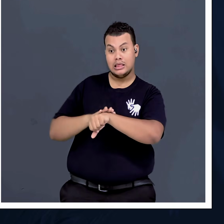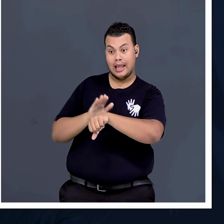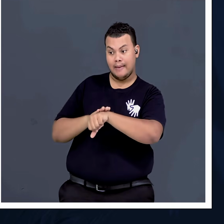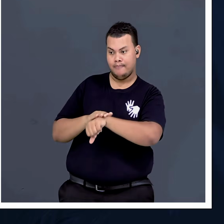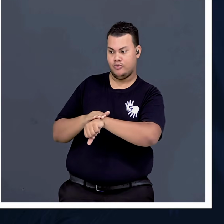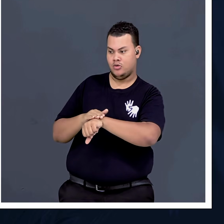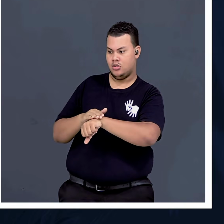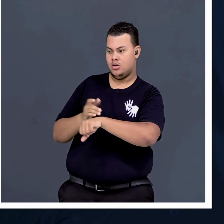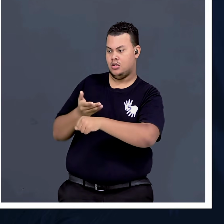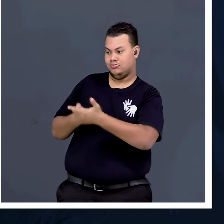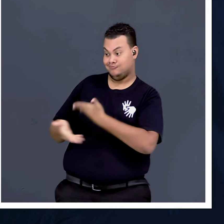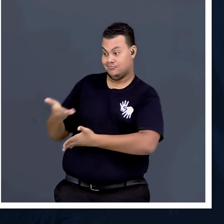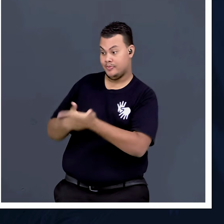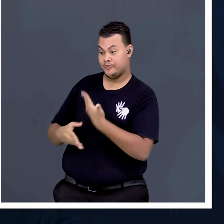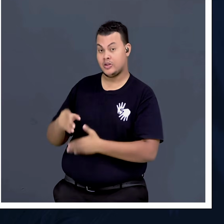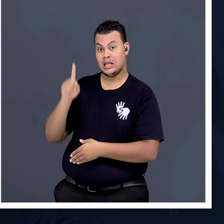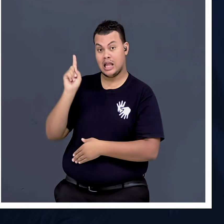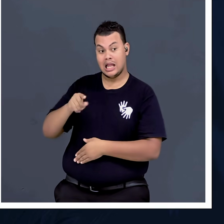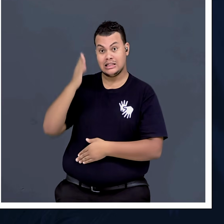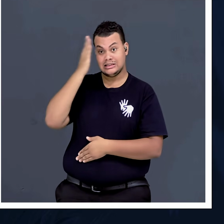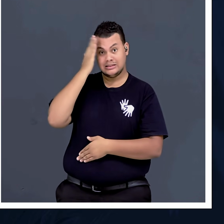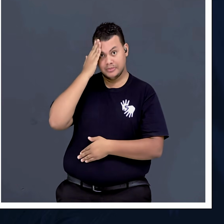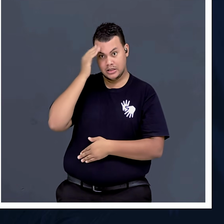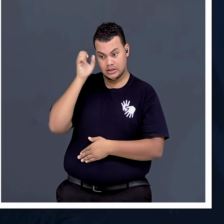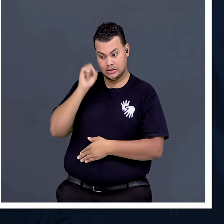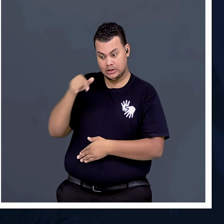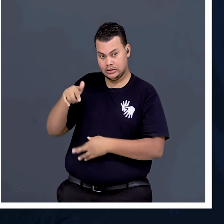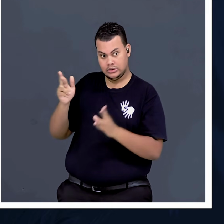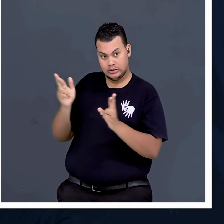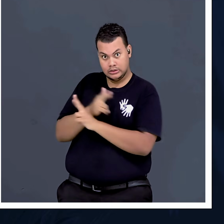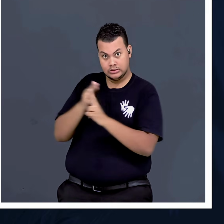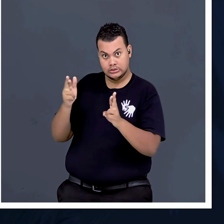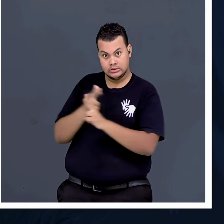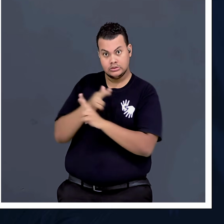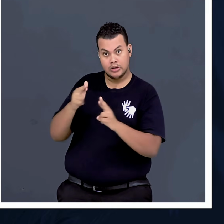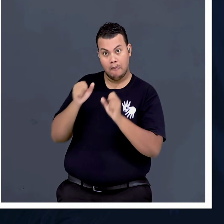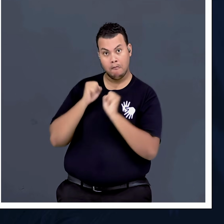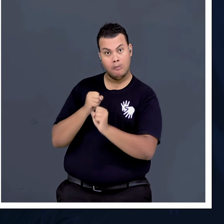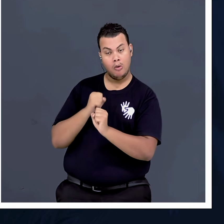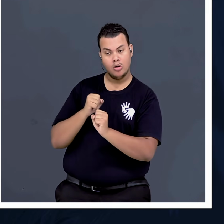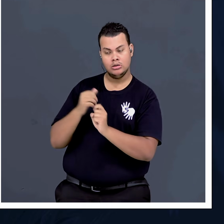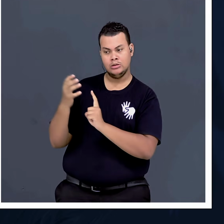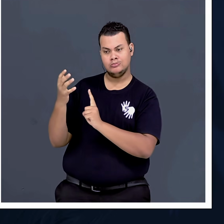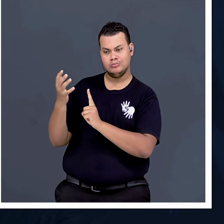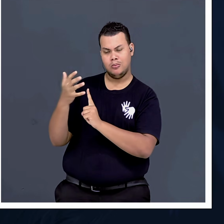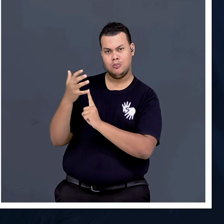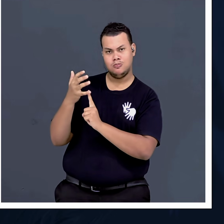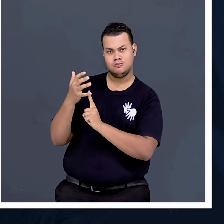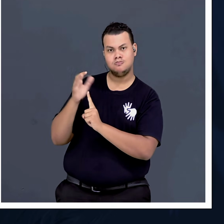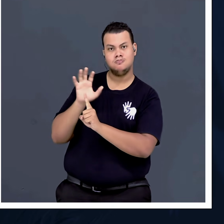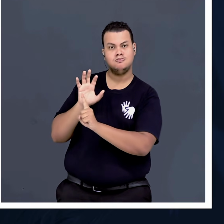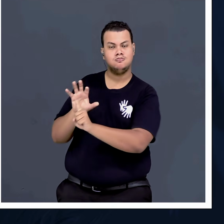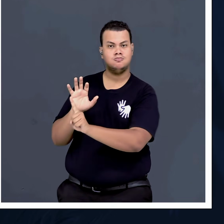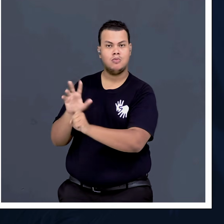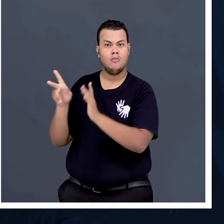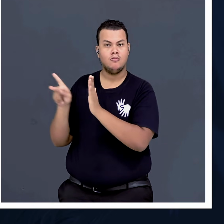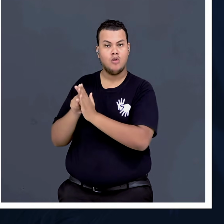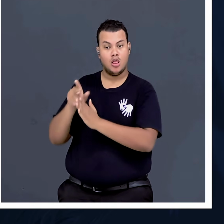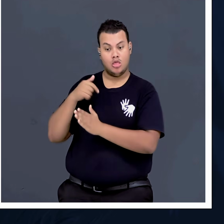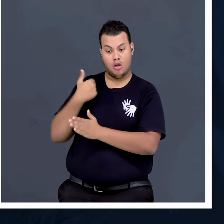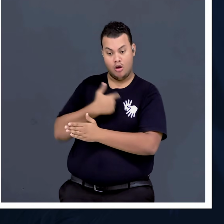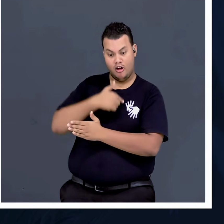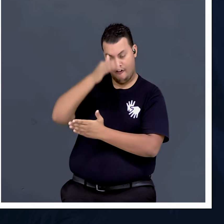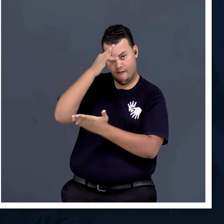tempo. É saber que os nossos relacionamentos influenciam diretamente a nossa